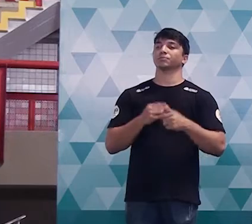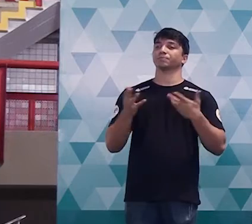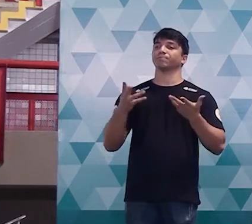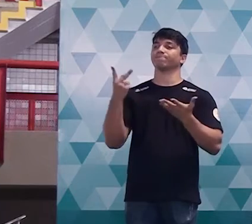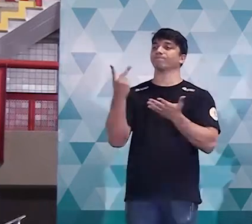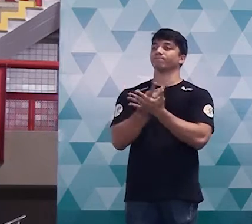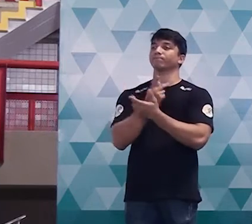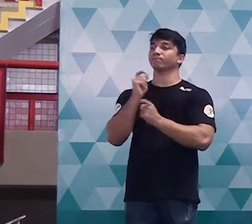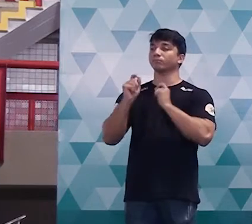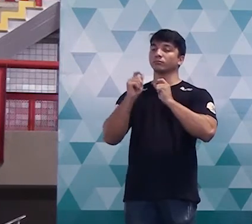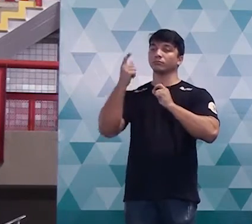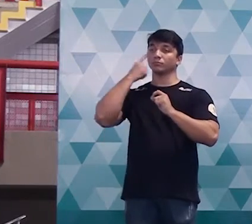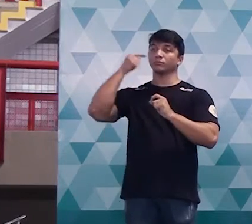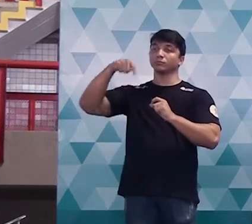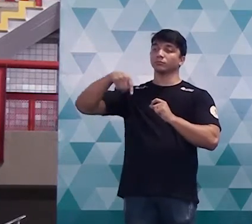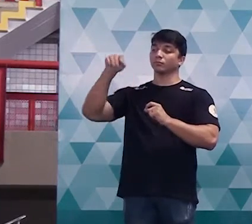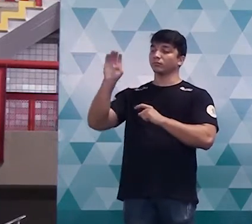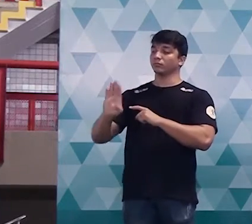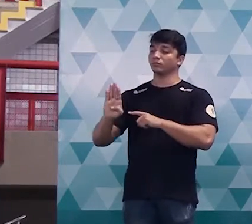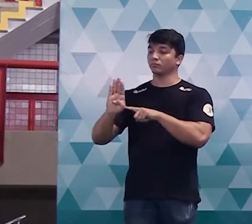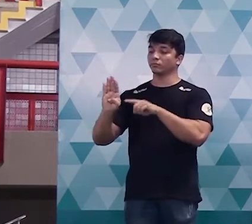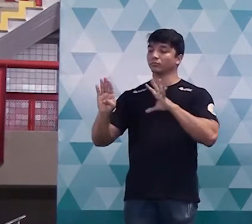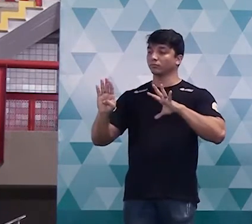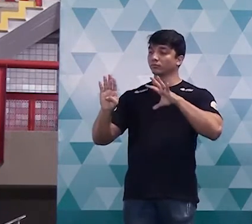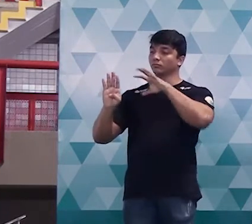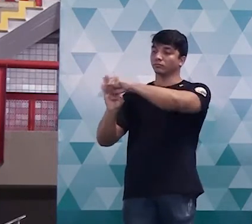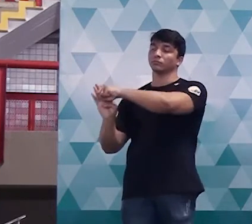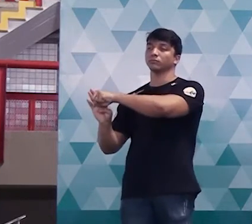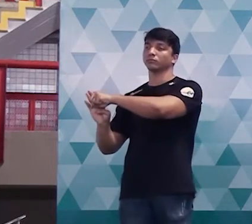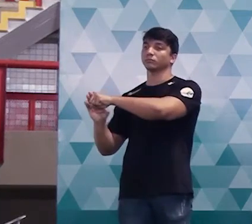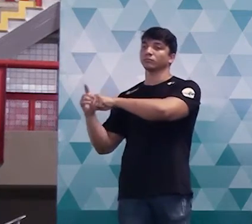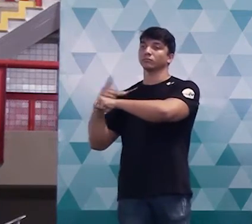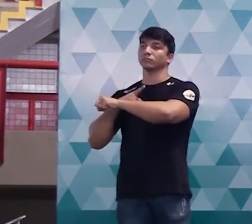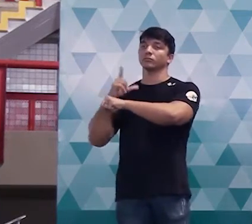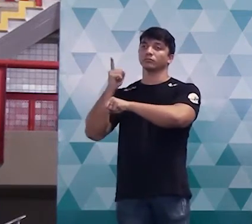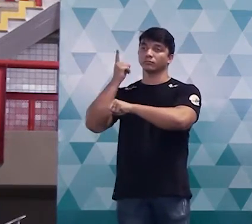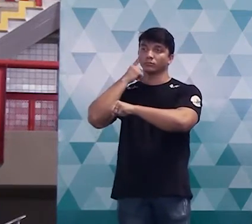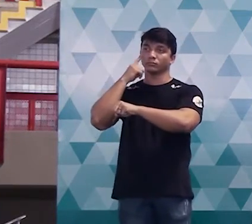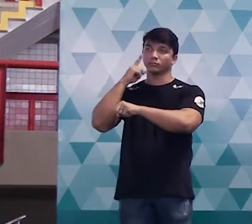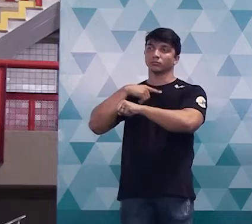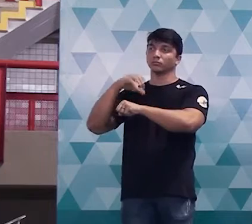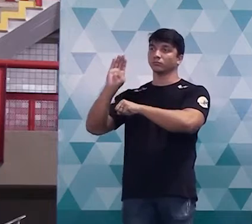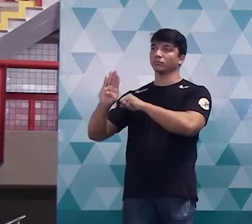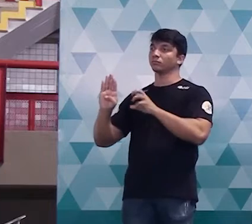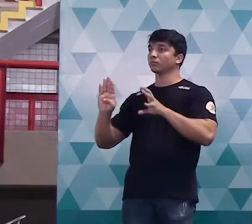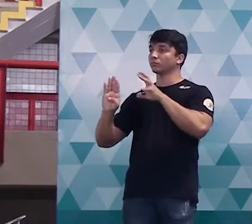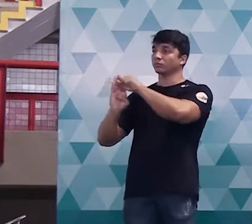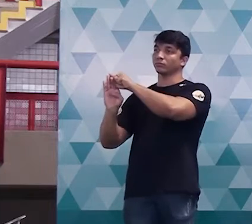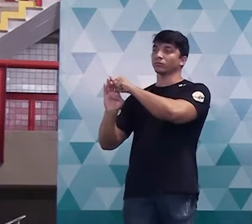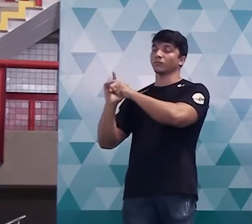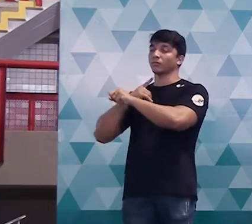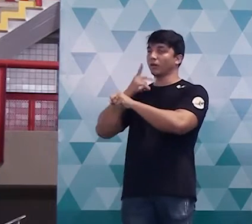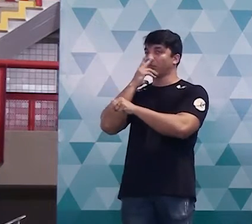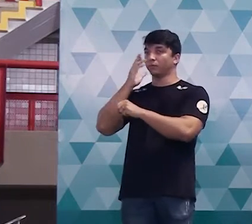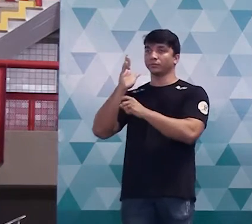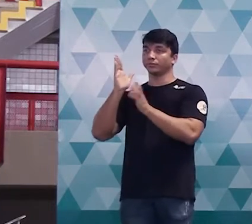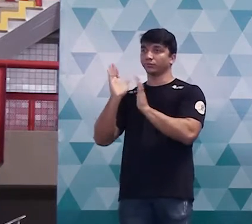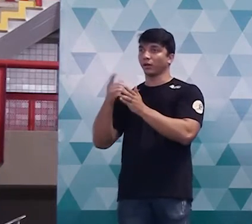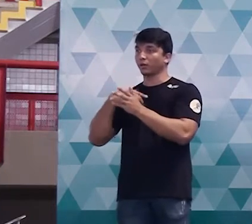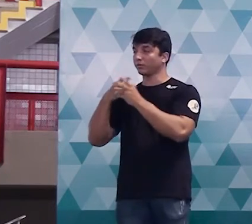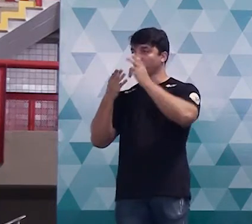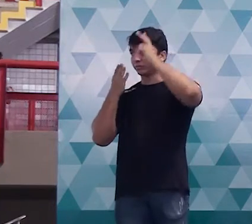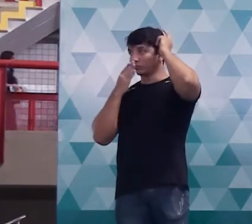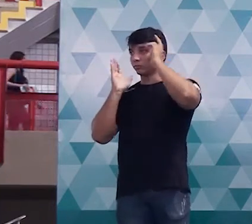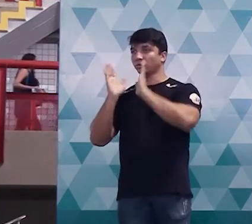acontecer? O Brasil, ele foi conquistado, tá? Essa história de descoberta, você está de brincadeira. Estava cheio de índio aqui já